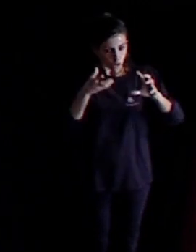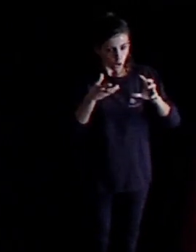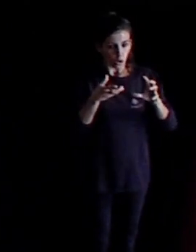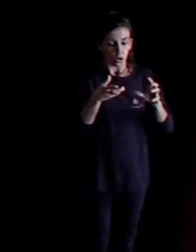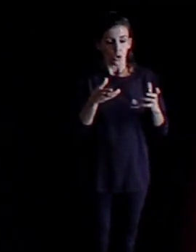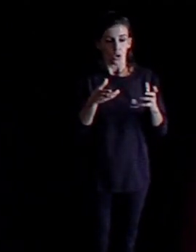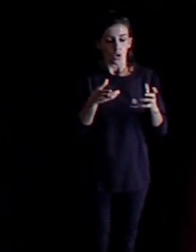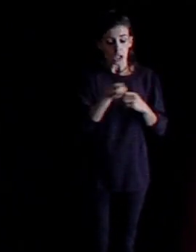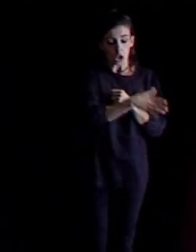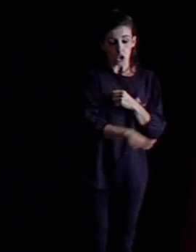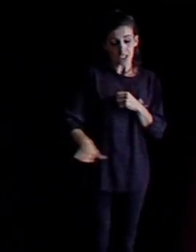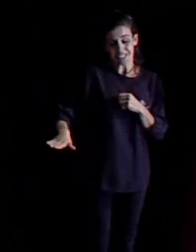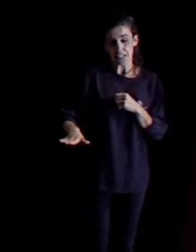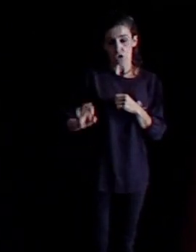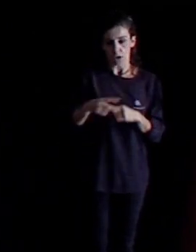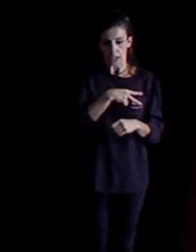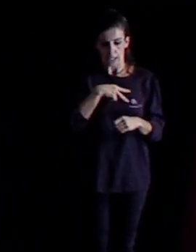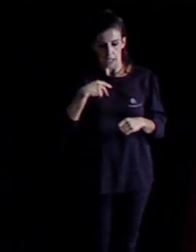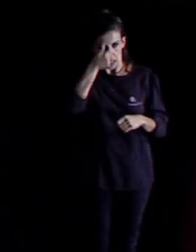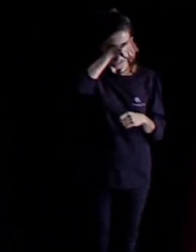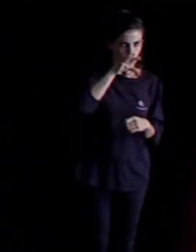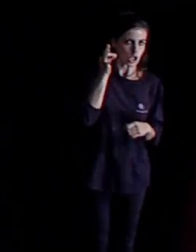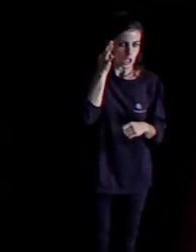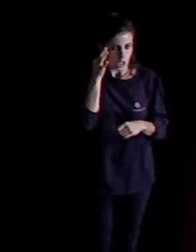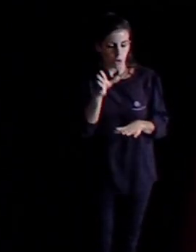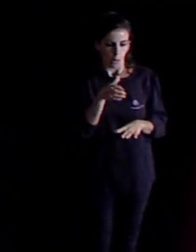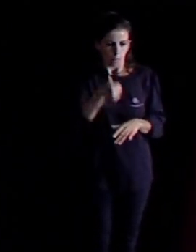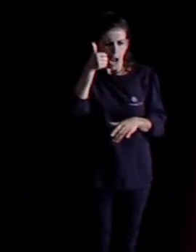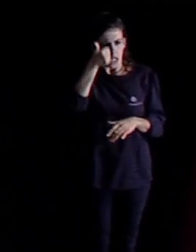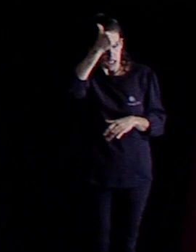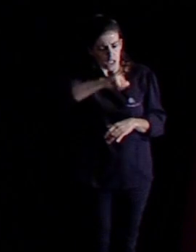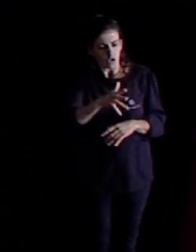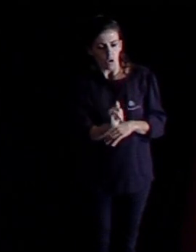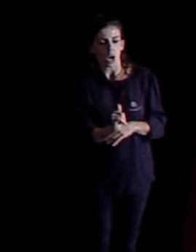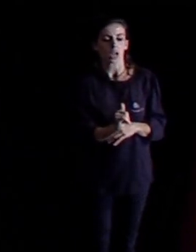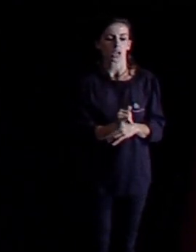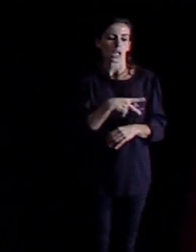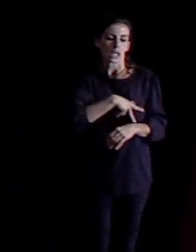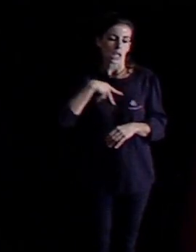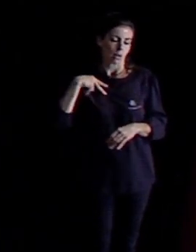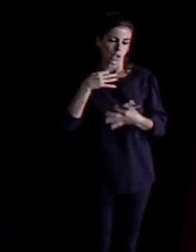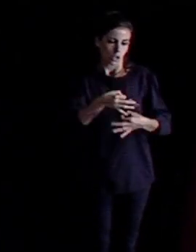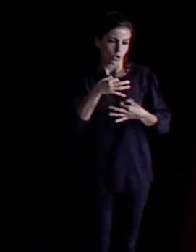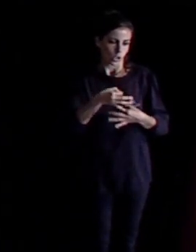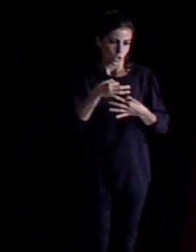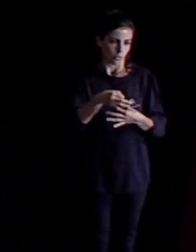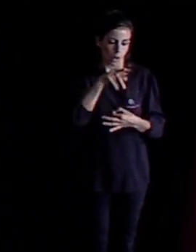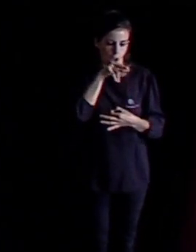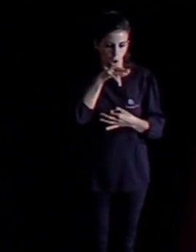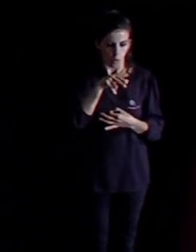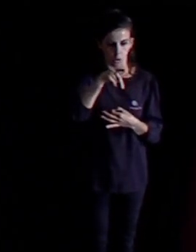niños generalmente, y niñas, pero como son más niños que niñas, generalmente yo hablo en